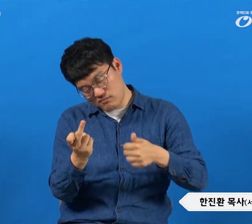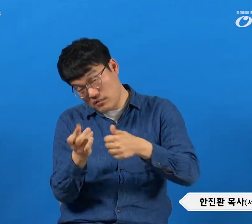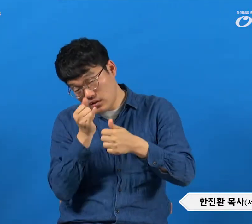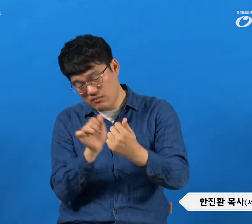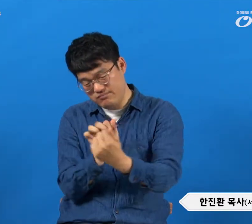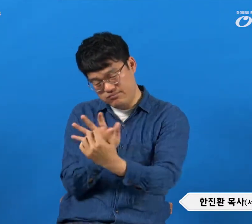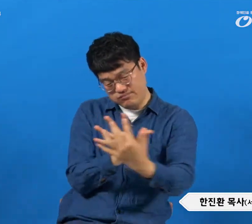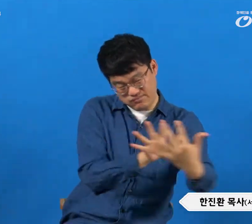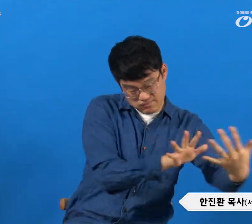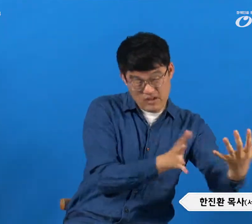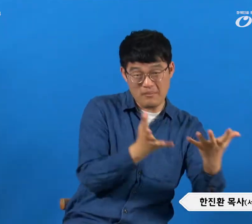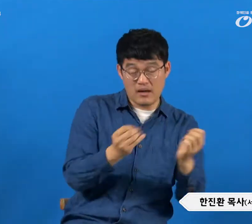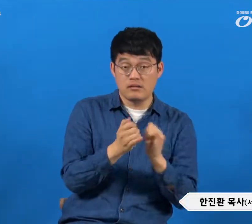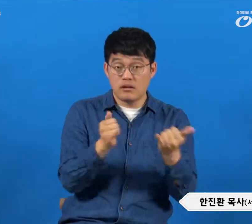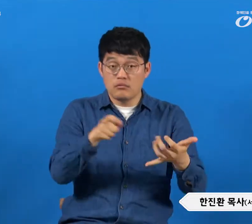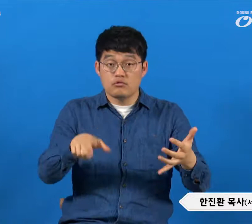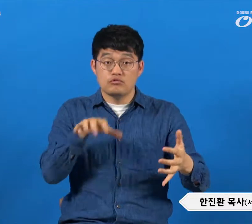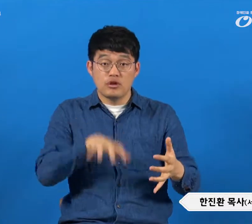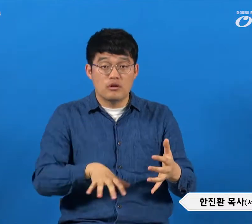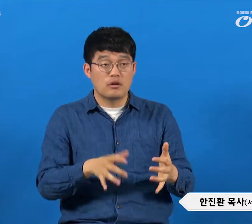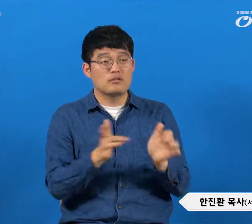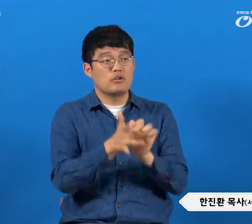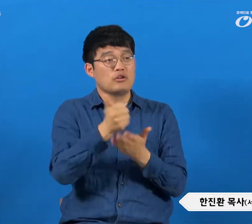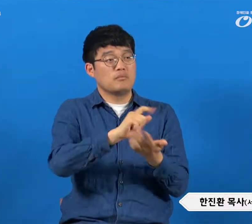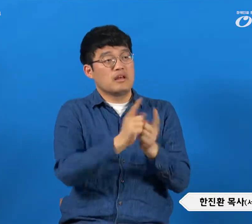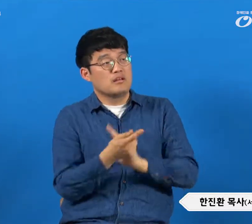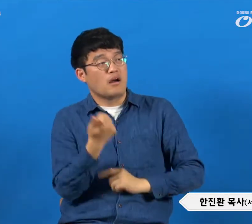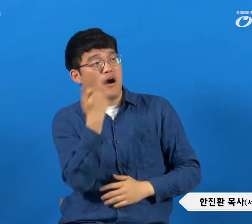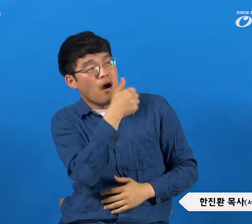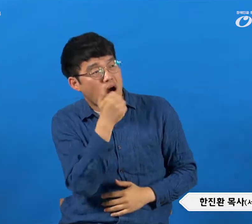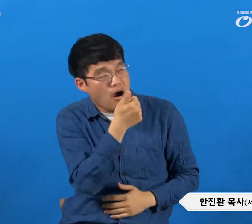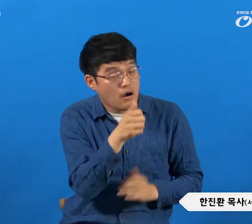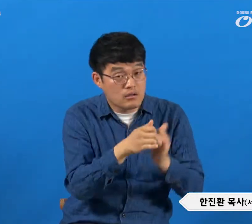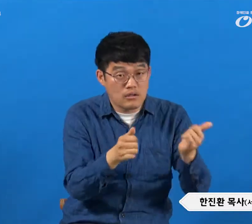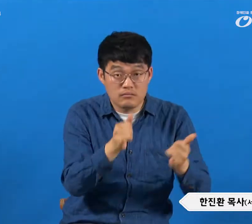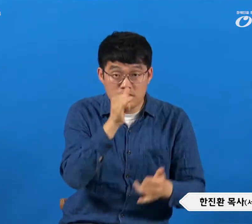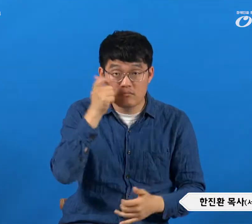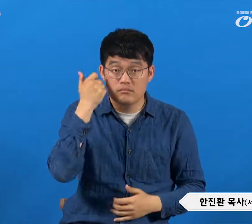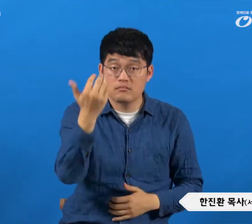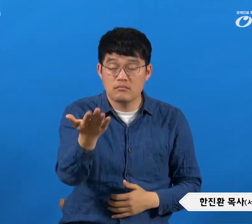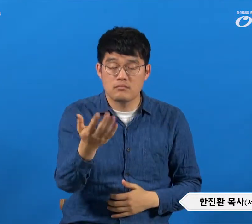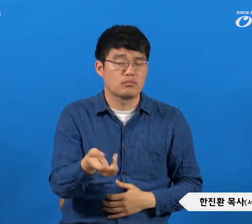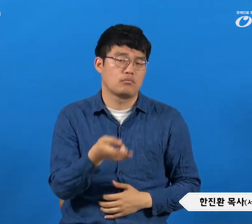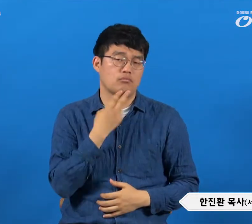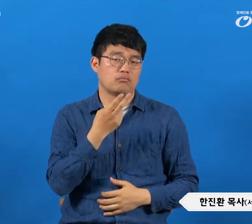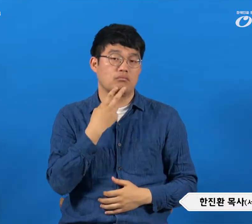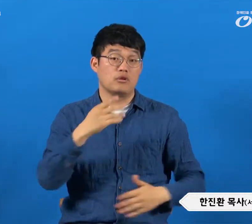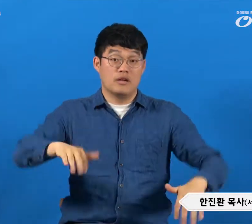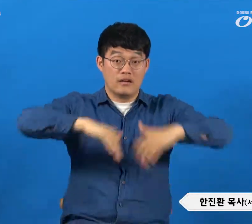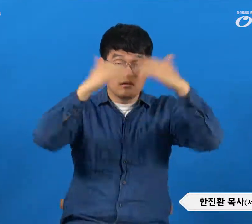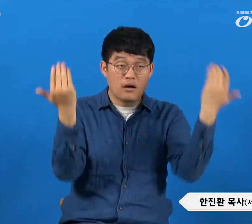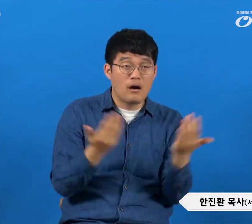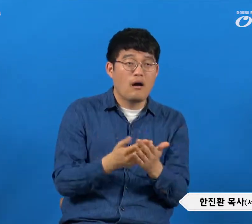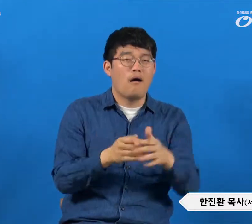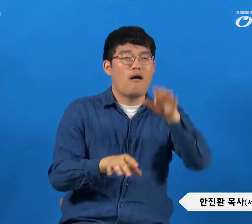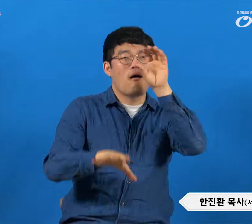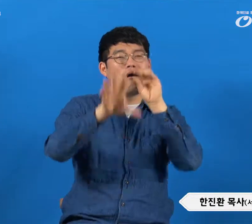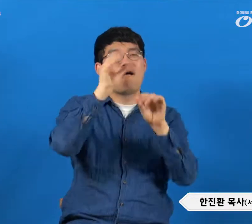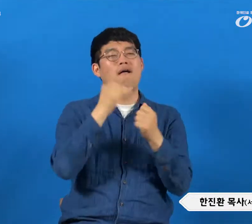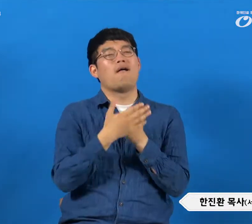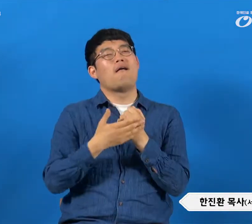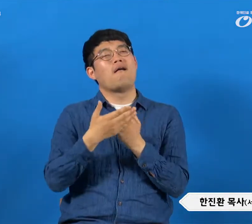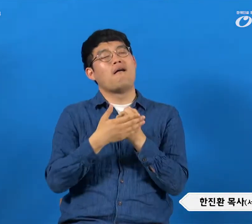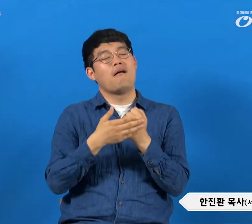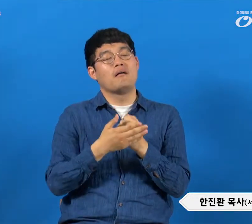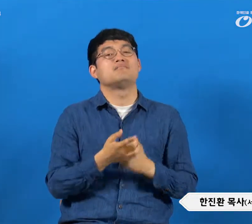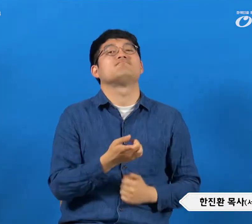사람이라도 있습니까? 전부 주님으로부터 생명의 말씀도 들었고 기적도 목격한 사람들